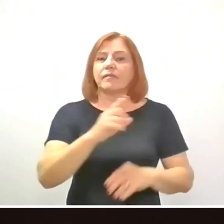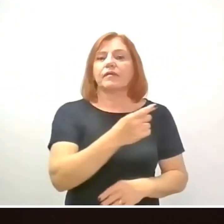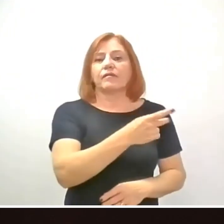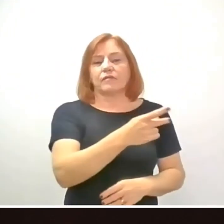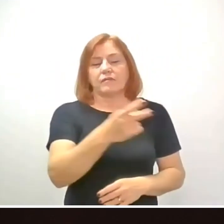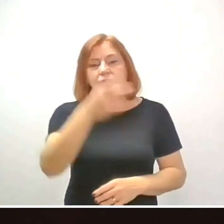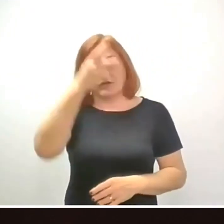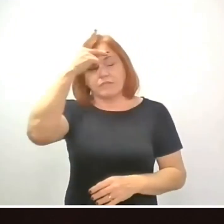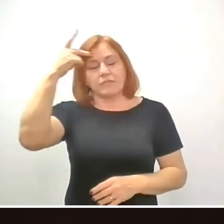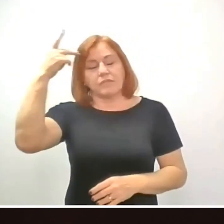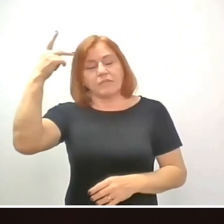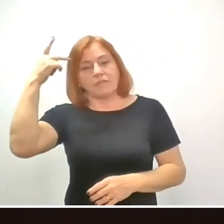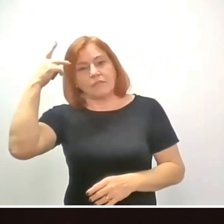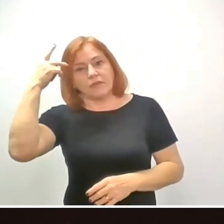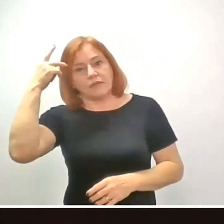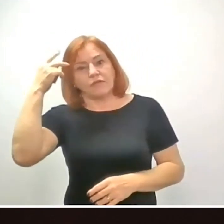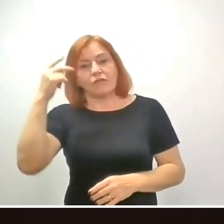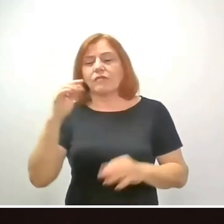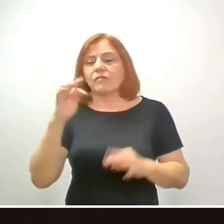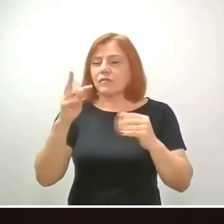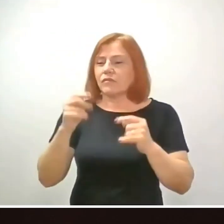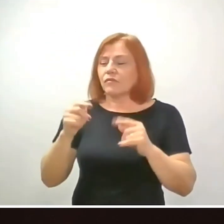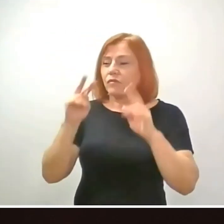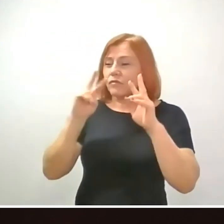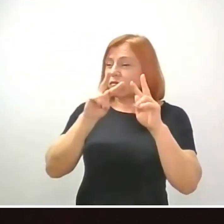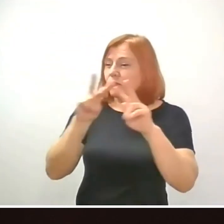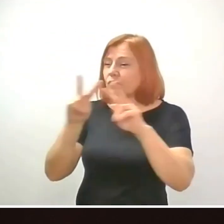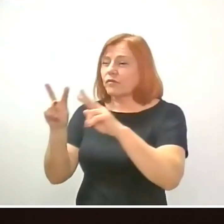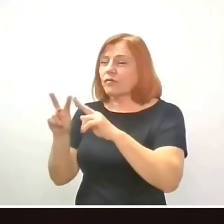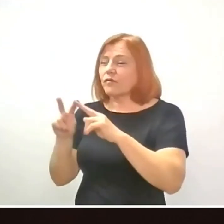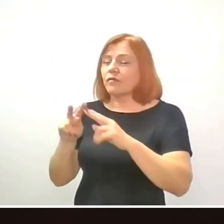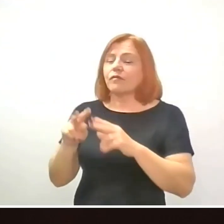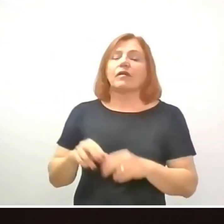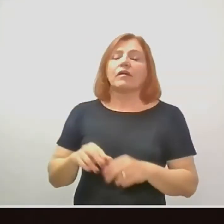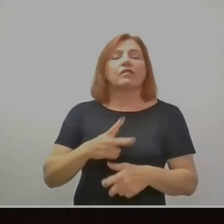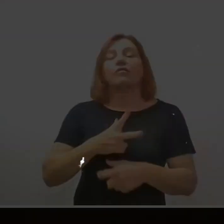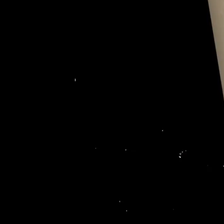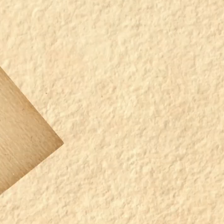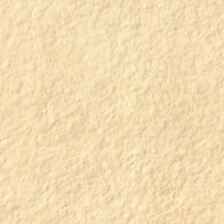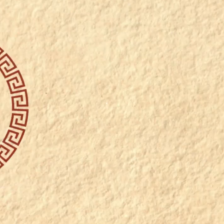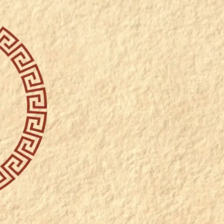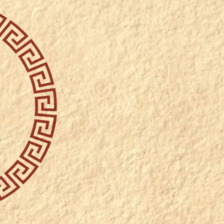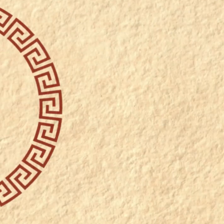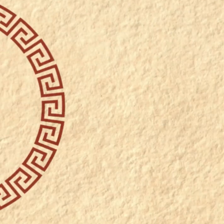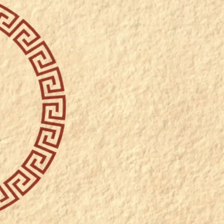isso, serem vencedores juntamente conosco. Amém. Deus abençoe a todos. Amém.